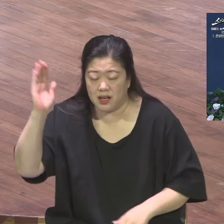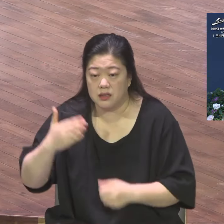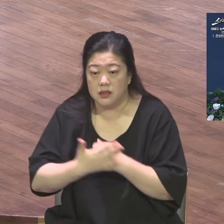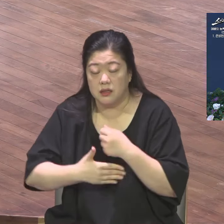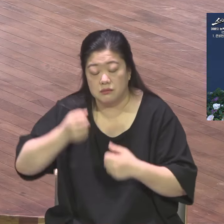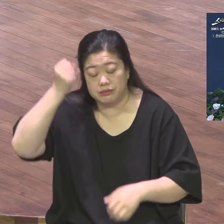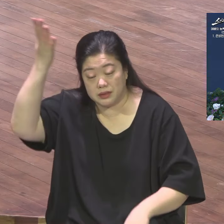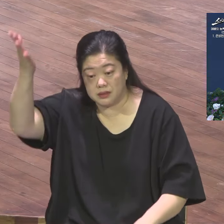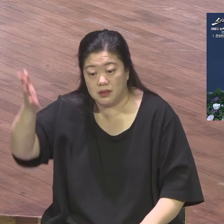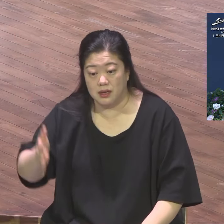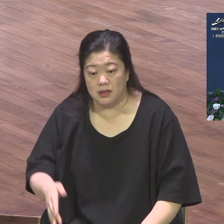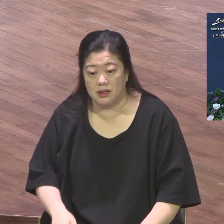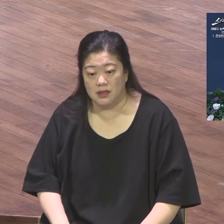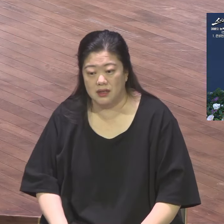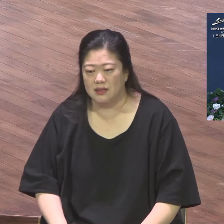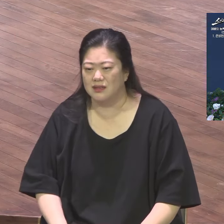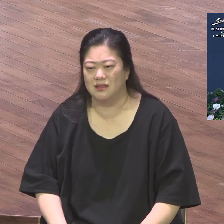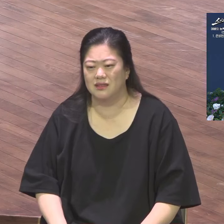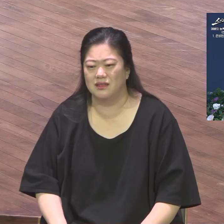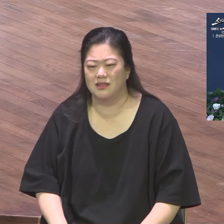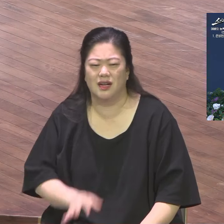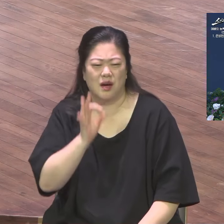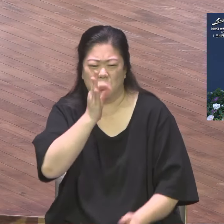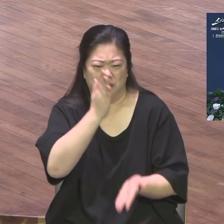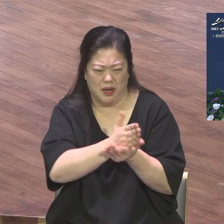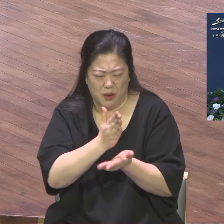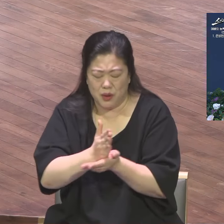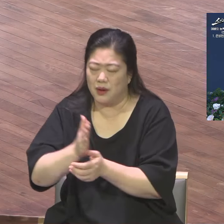말씀 듣는 것을 놓치지 말라.